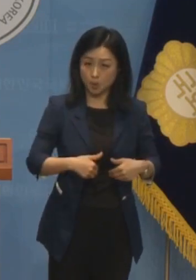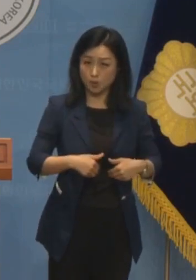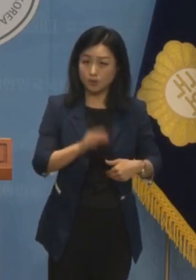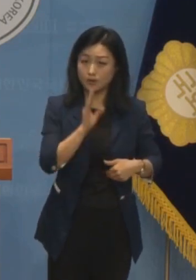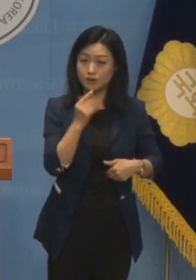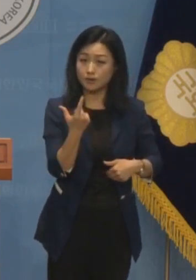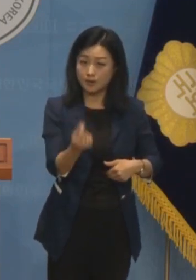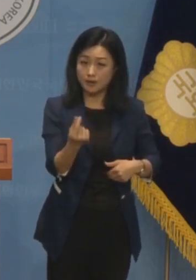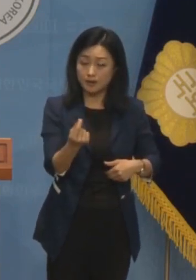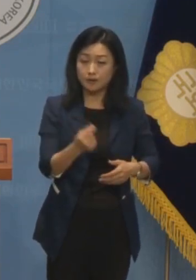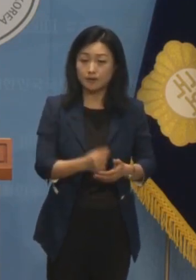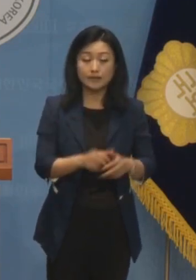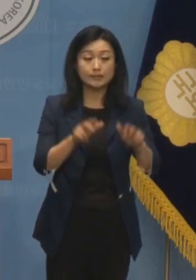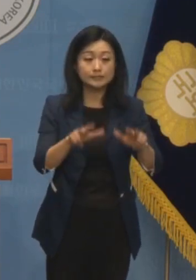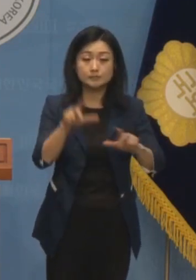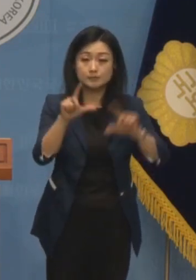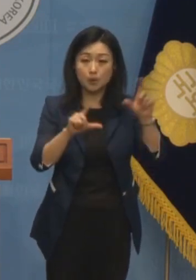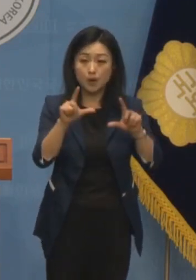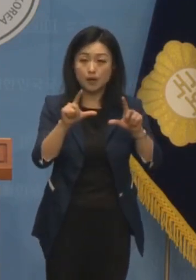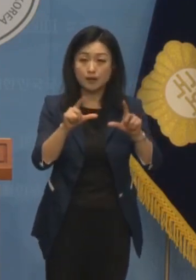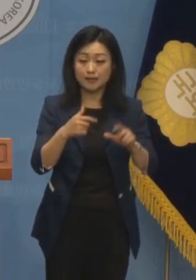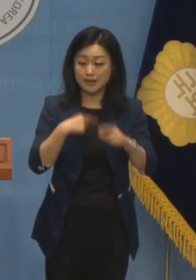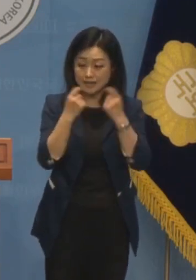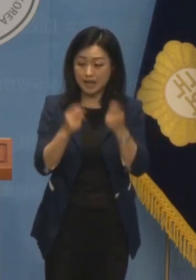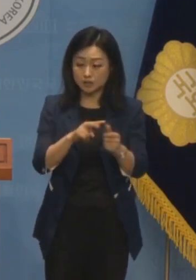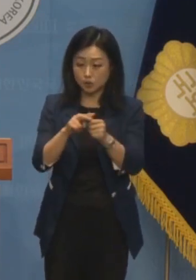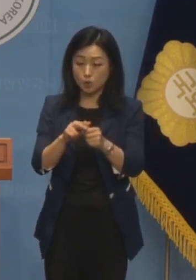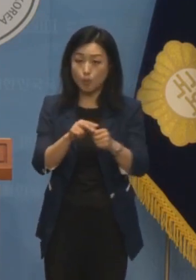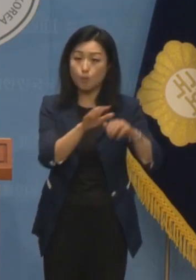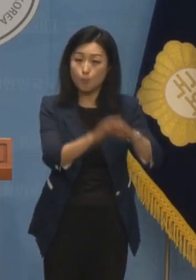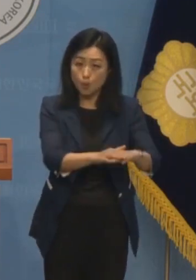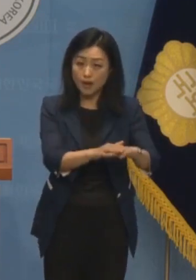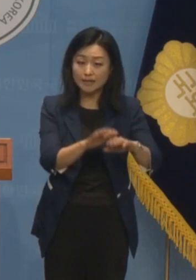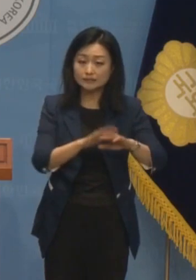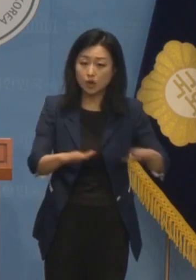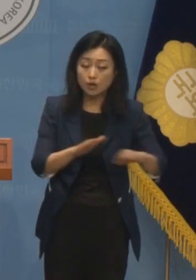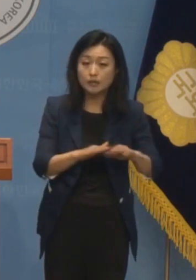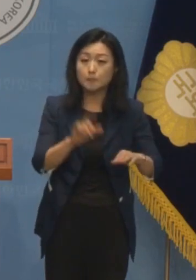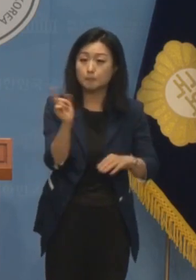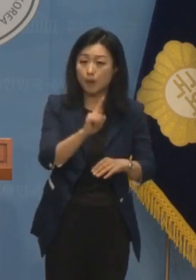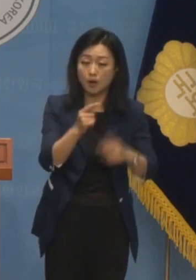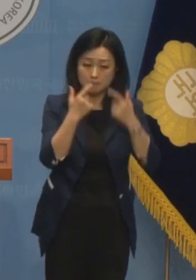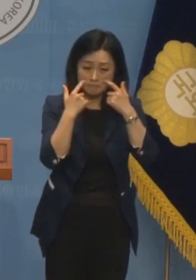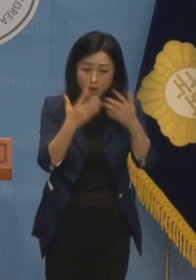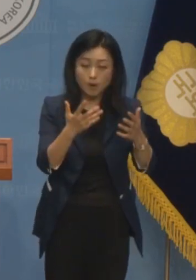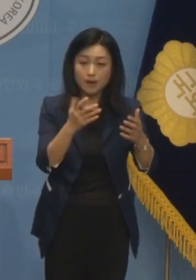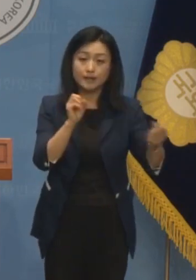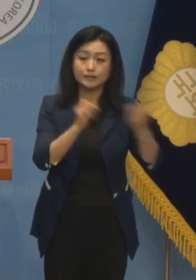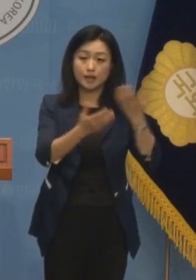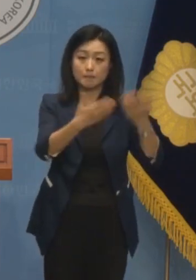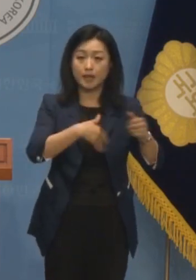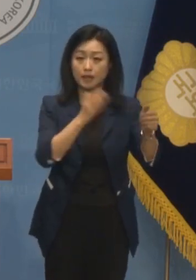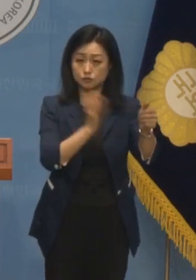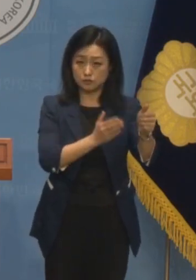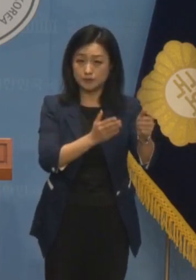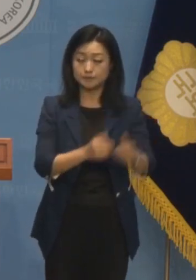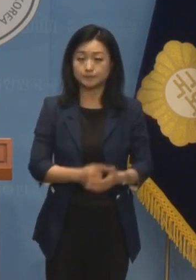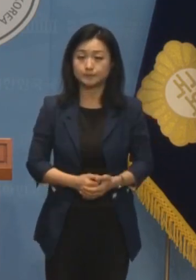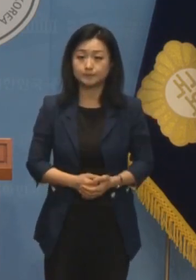아닙니까? 현 시점에서 개인정보 보관 및 처리 여부를 명백히 답하기